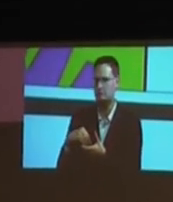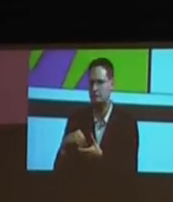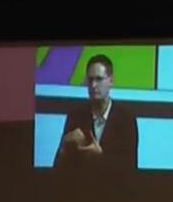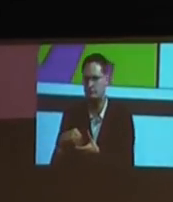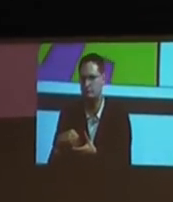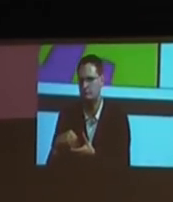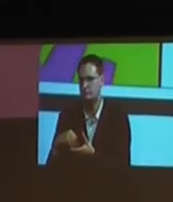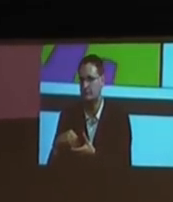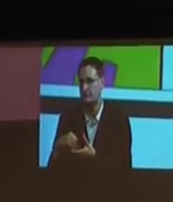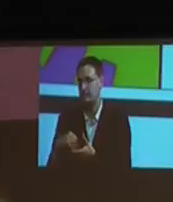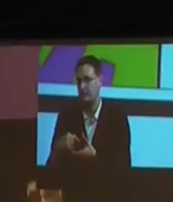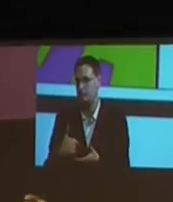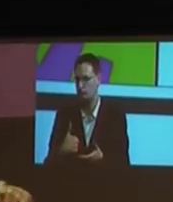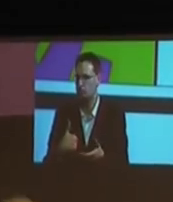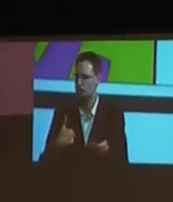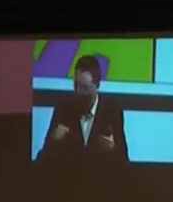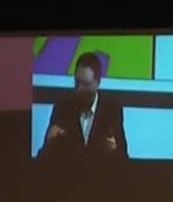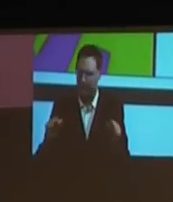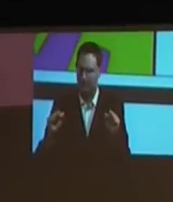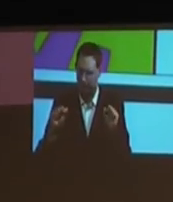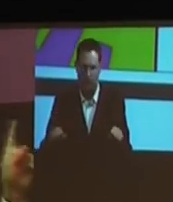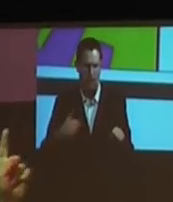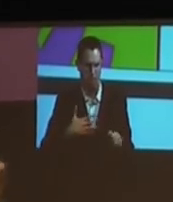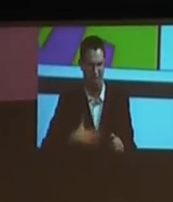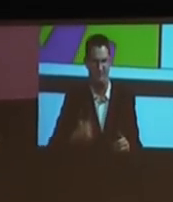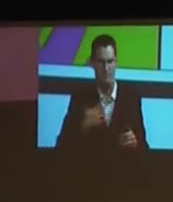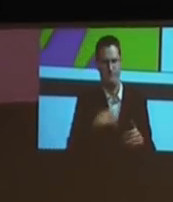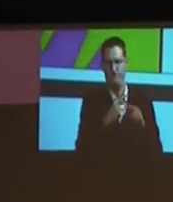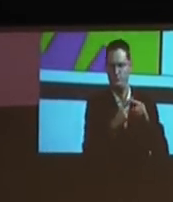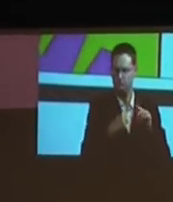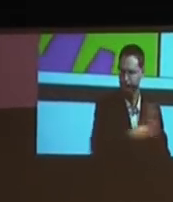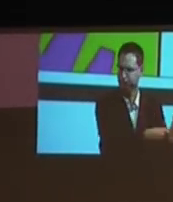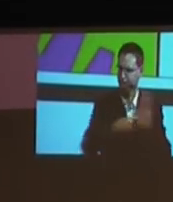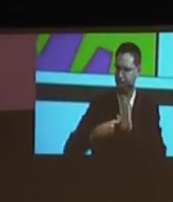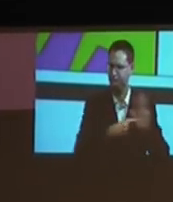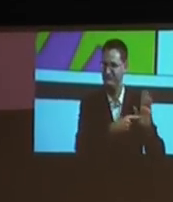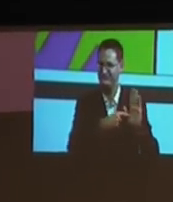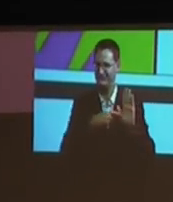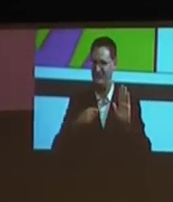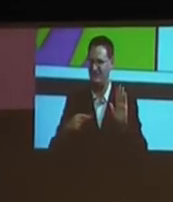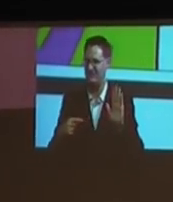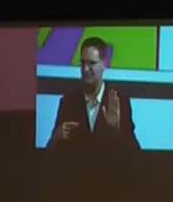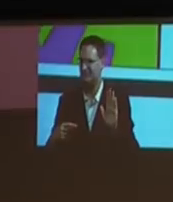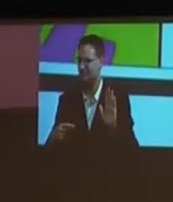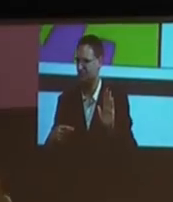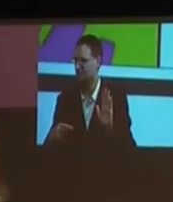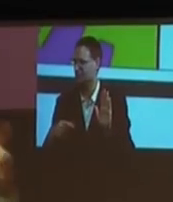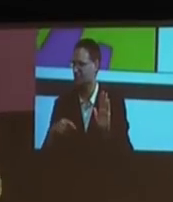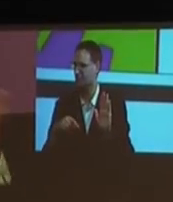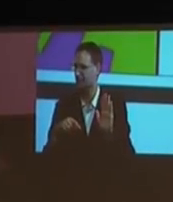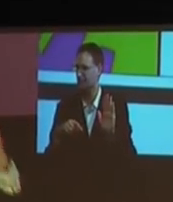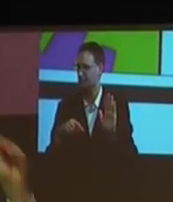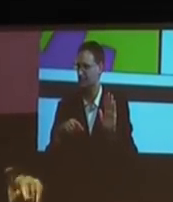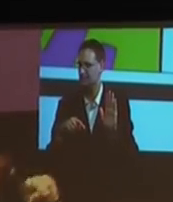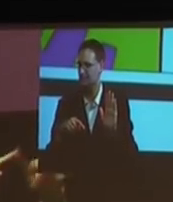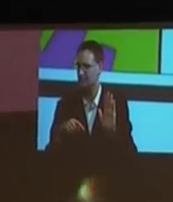ganz gut, zu sagen, gar nicht so vorsichtig und so exakt wissenschaftlich zu antworten. Sondern manchmal ist es ganz gut zu sagen, ja, das ist ein großer Vorteil. Das kann man